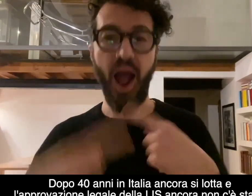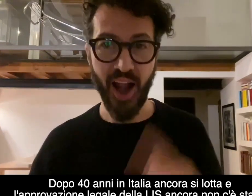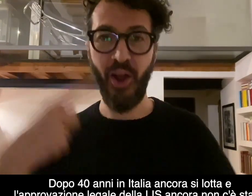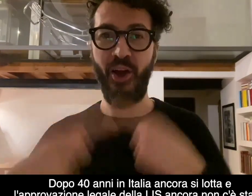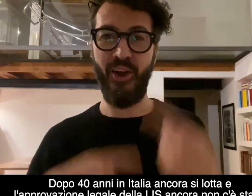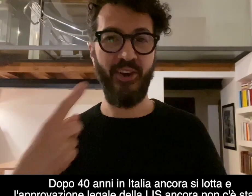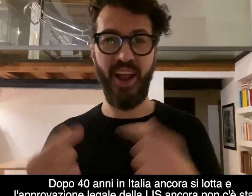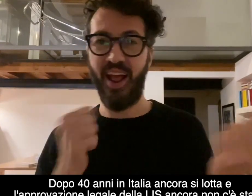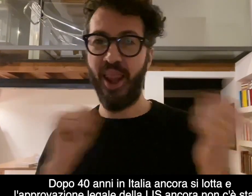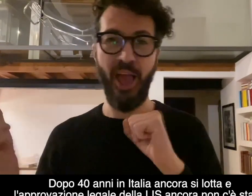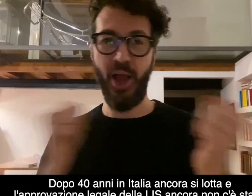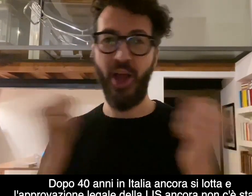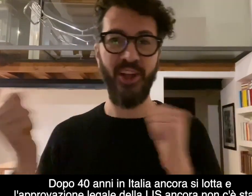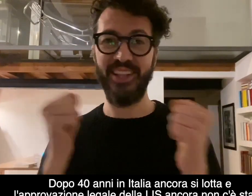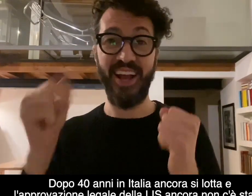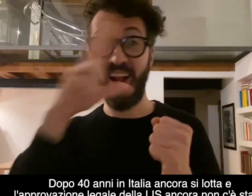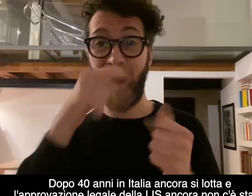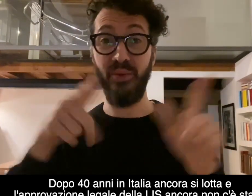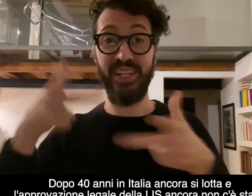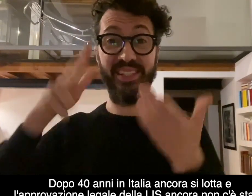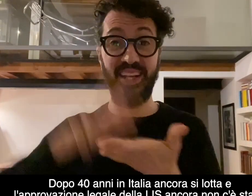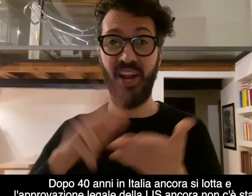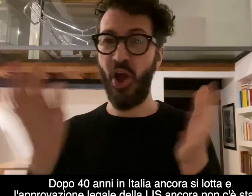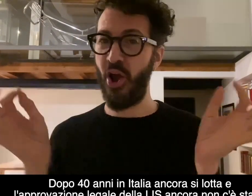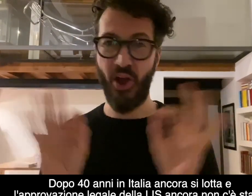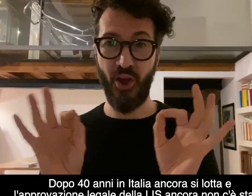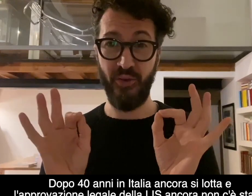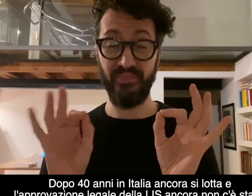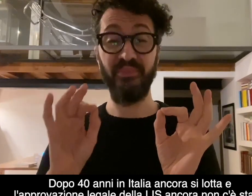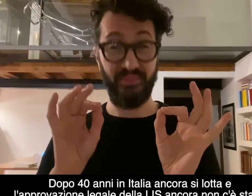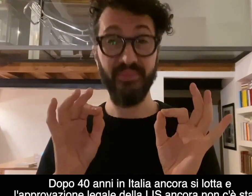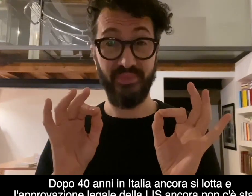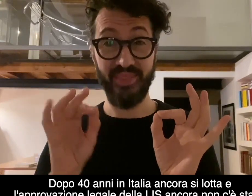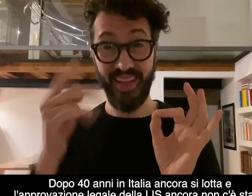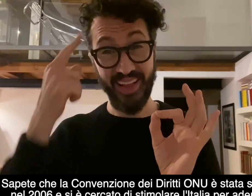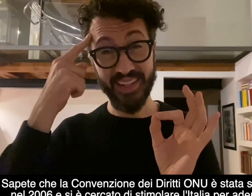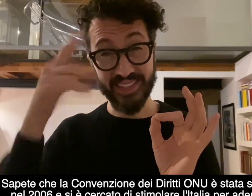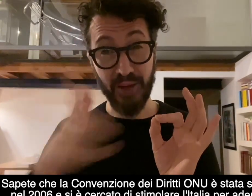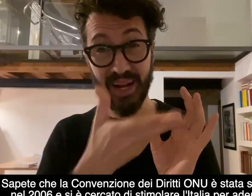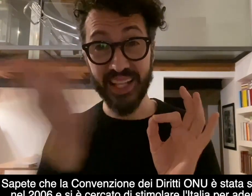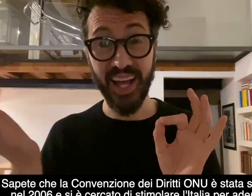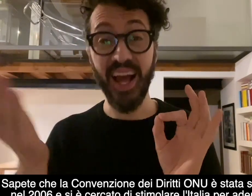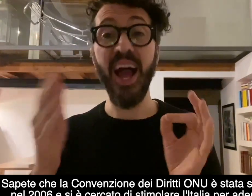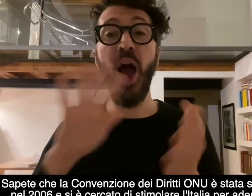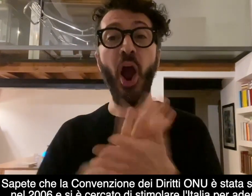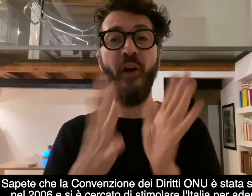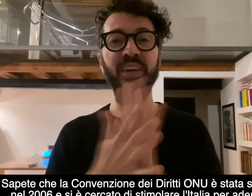si lotta el approvazione legale della lis ancora non c'è stata sapete